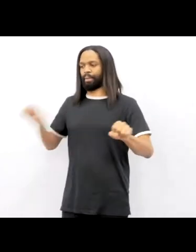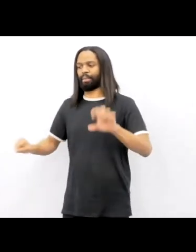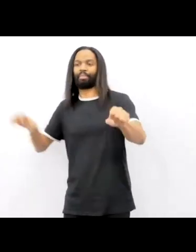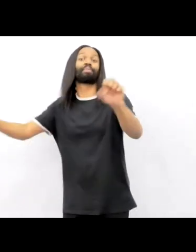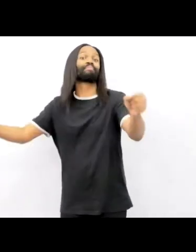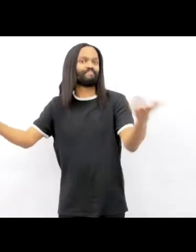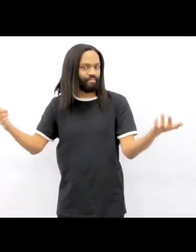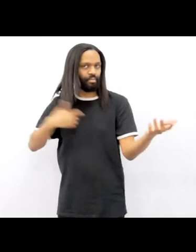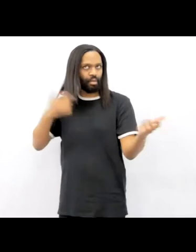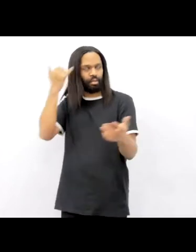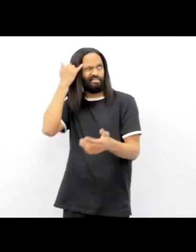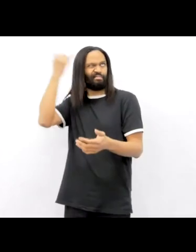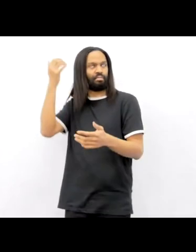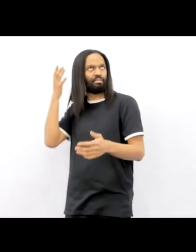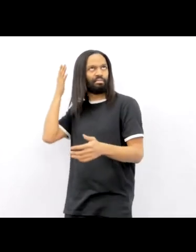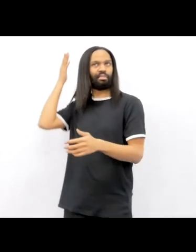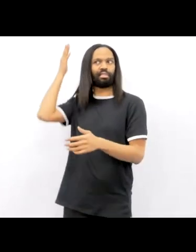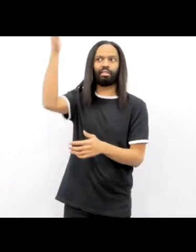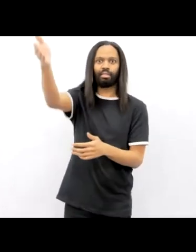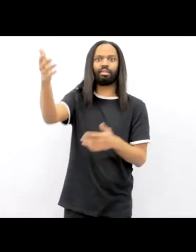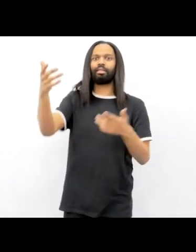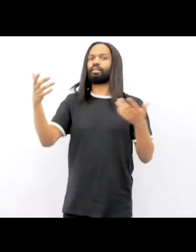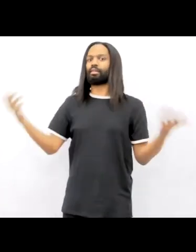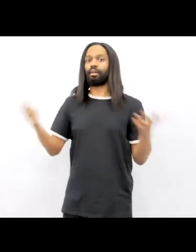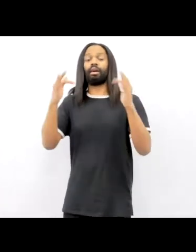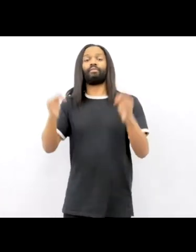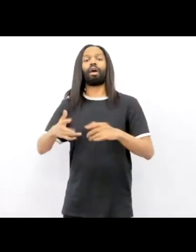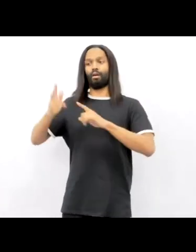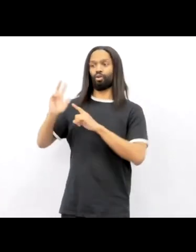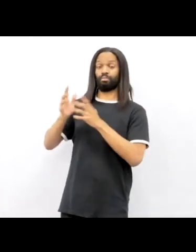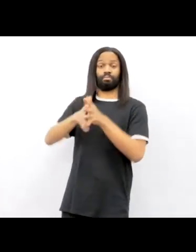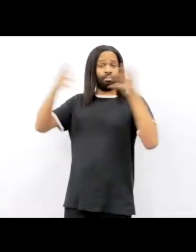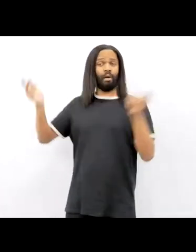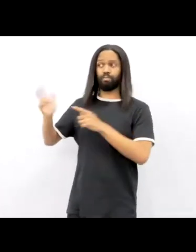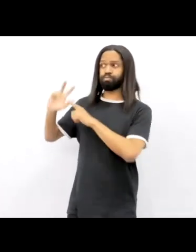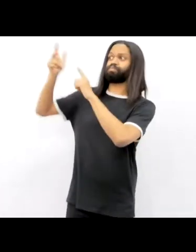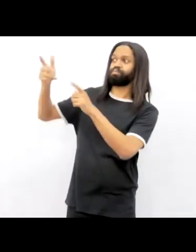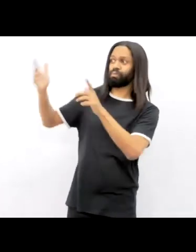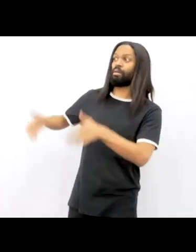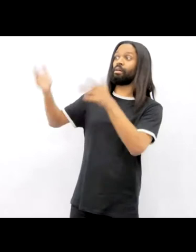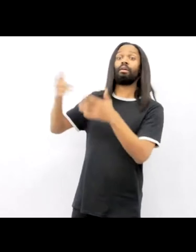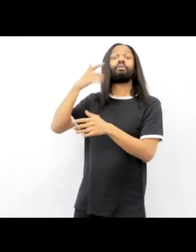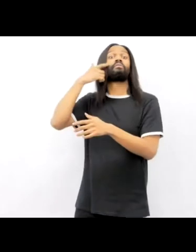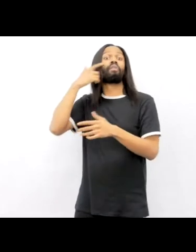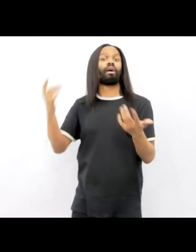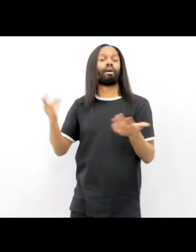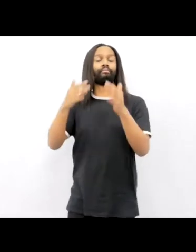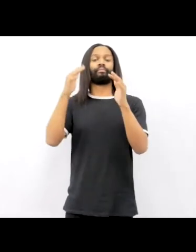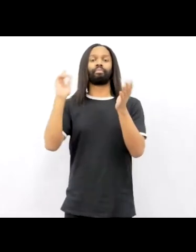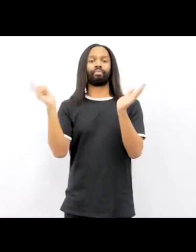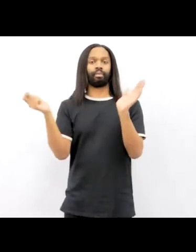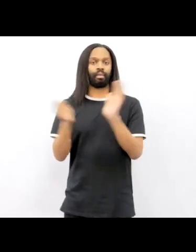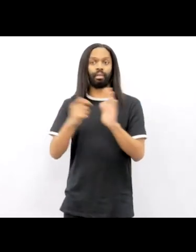plus lointaine, la question des Grands Moulins qui se posera au moment où l'activité industrielle des Grands Moulins changera de